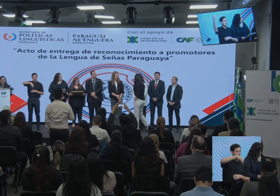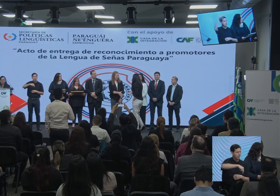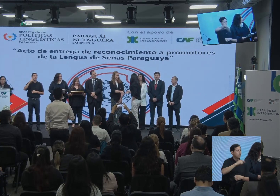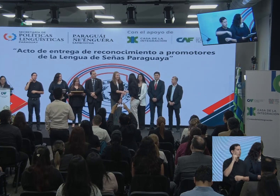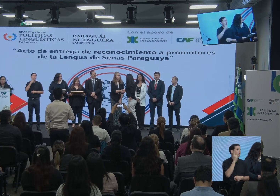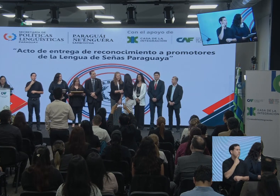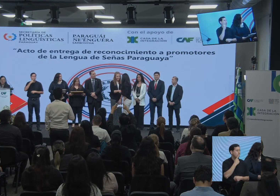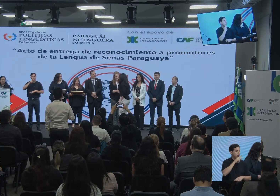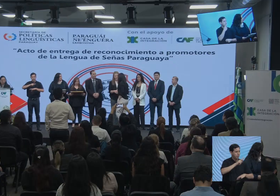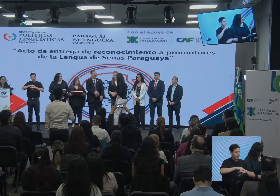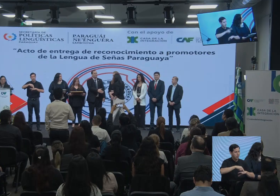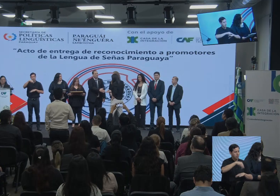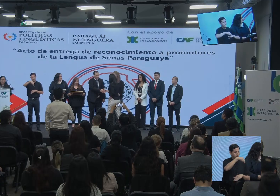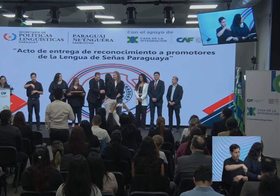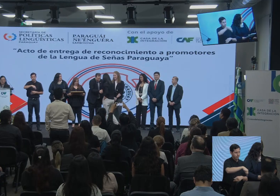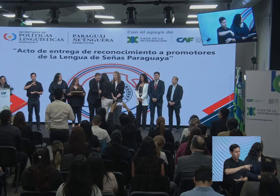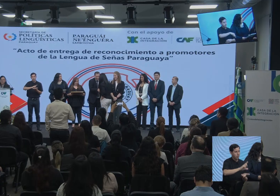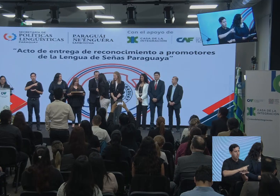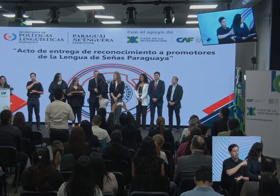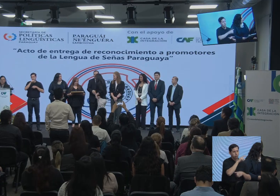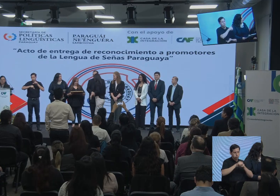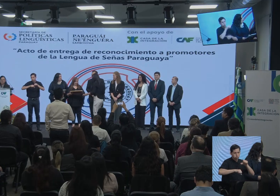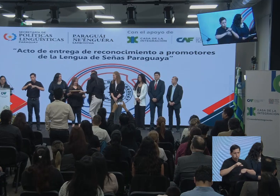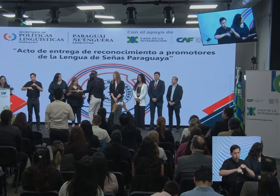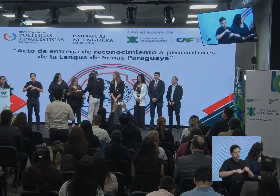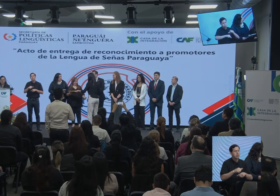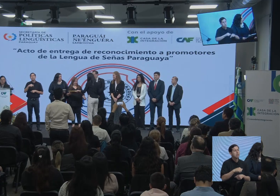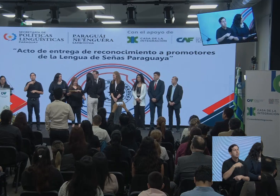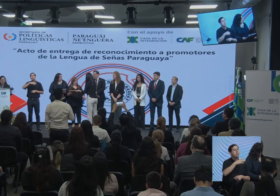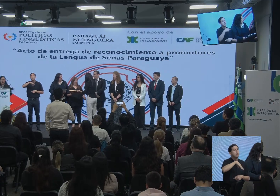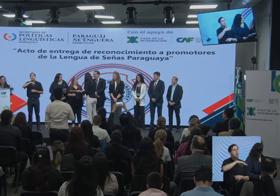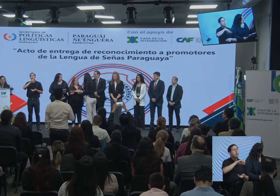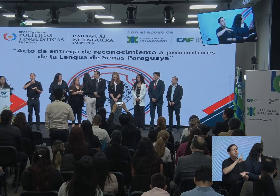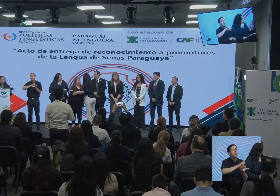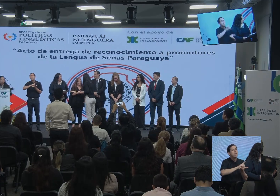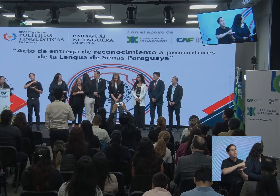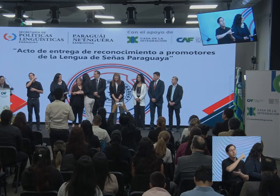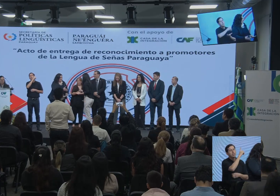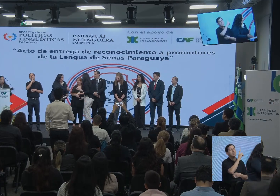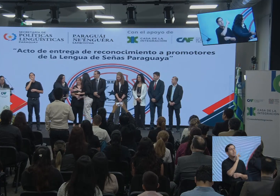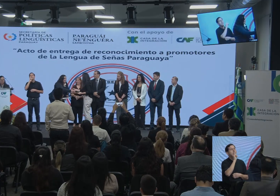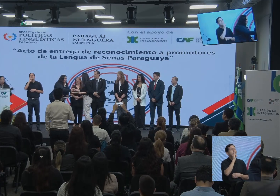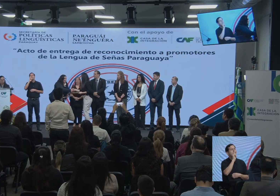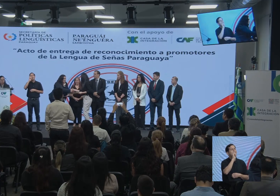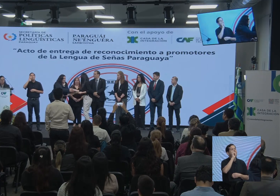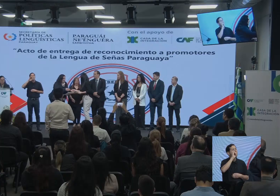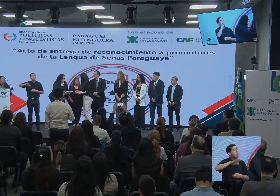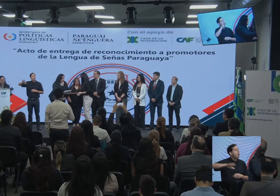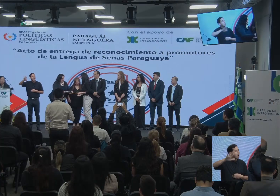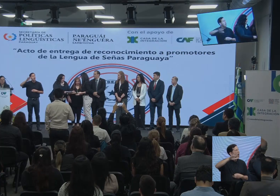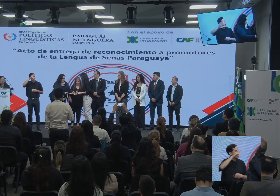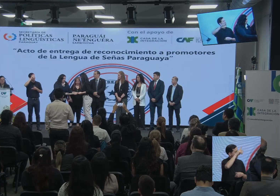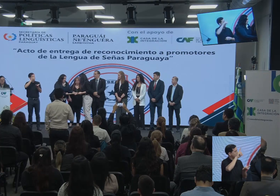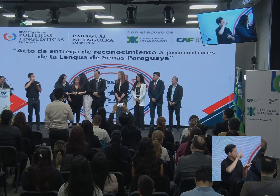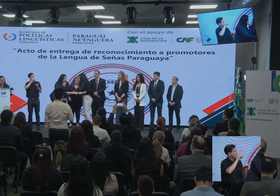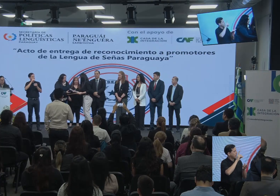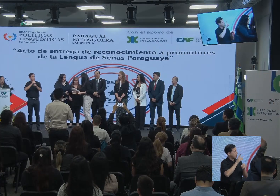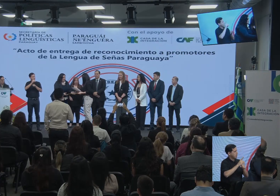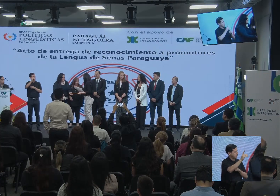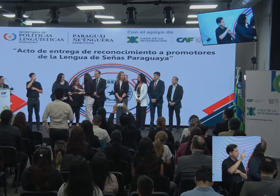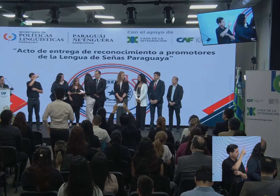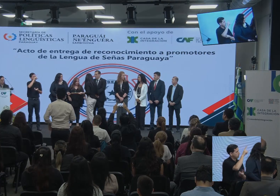Sordos realizado en Paraguay, en el departamento de Itapúa, en febrero del